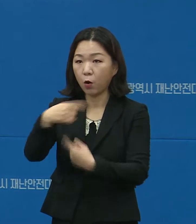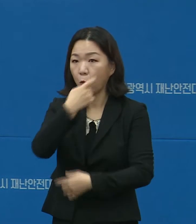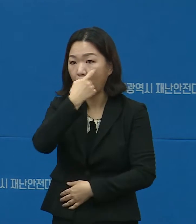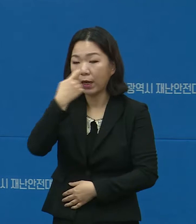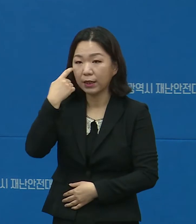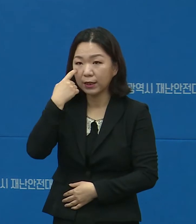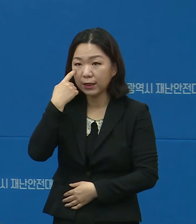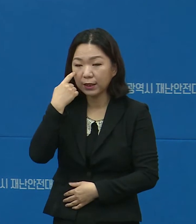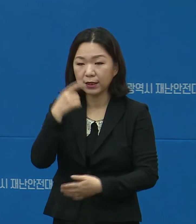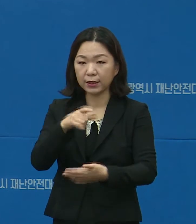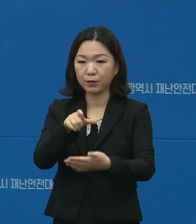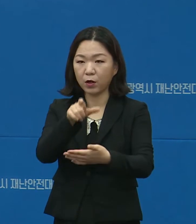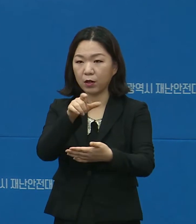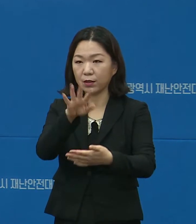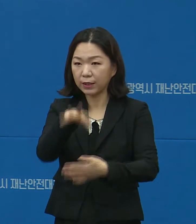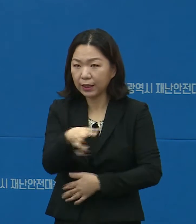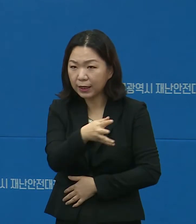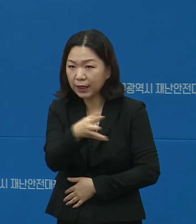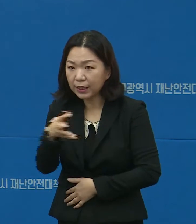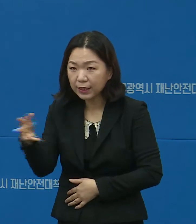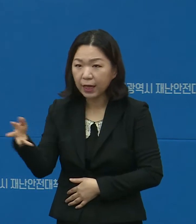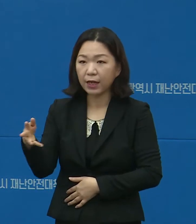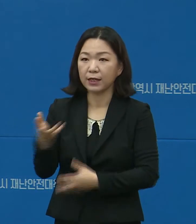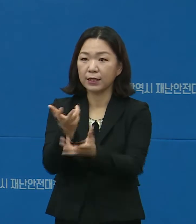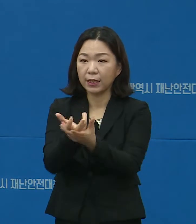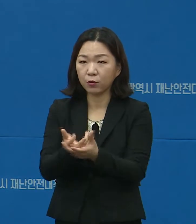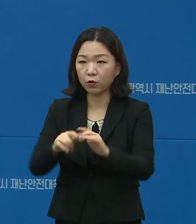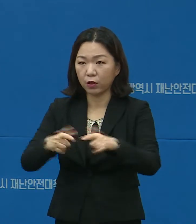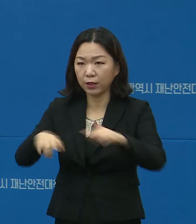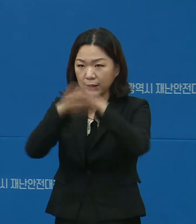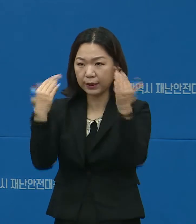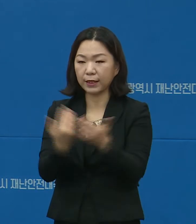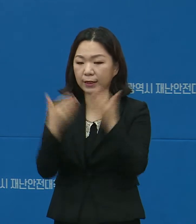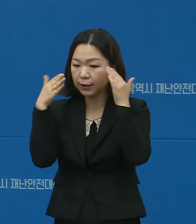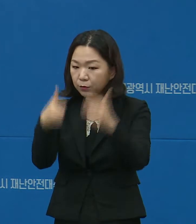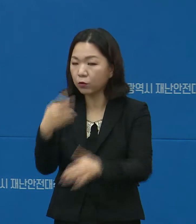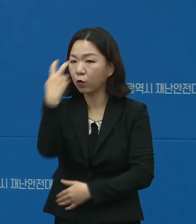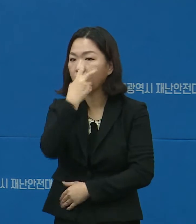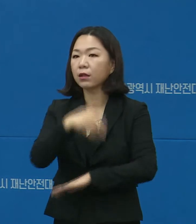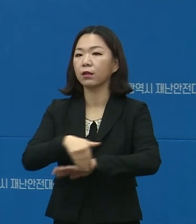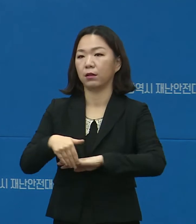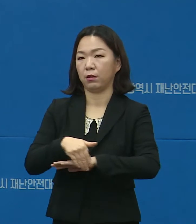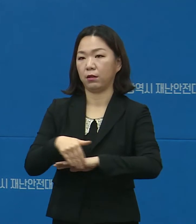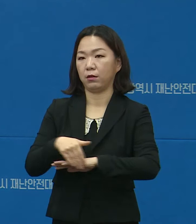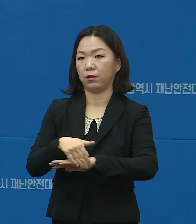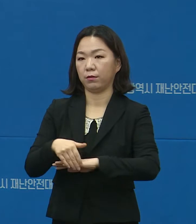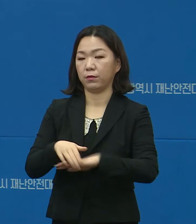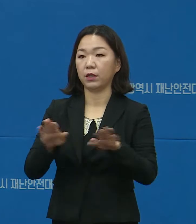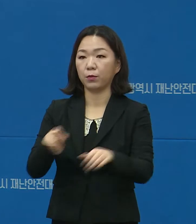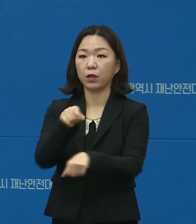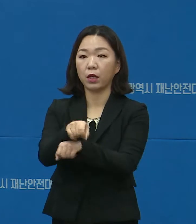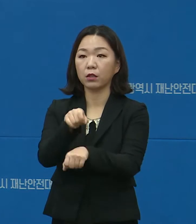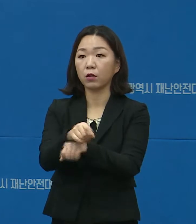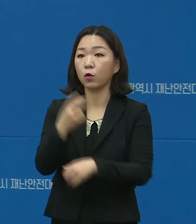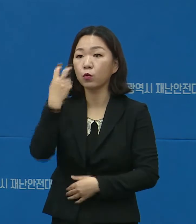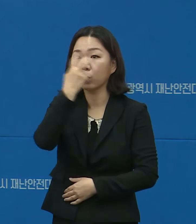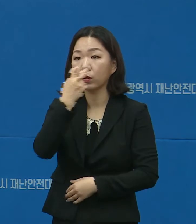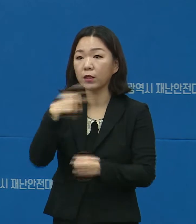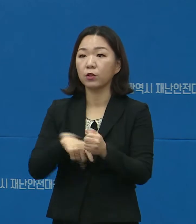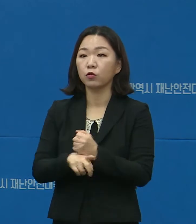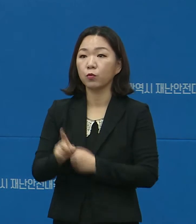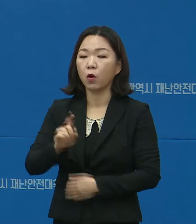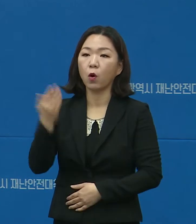각종 대장 및 자료 등을 집중 확인할 예정입니다. 이번 행정조사는 어제